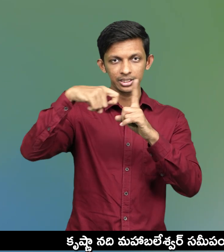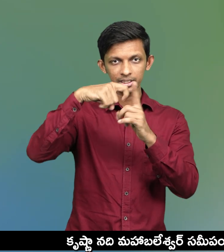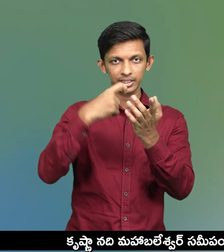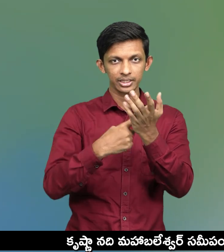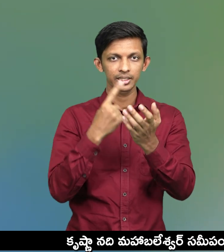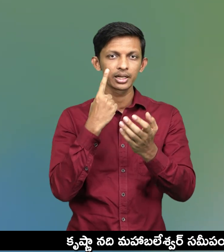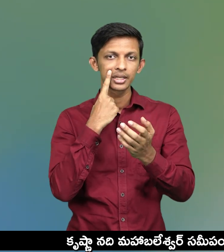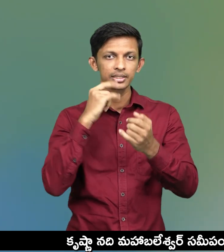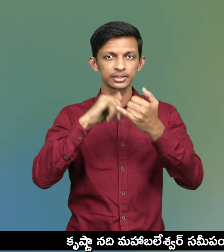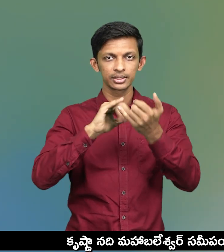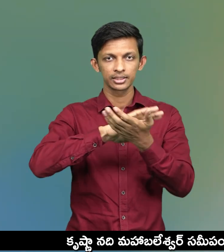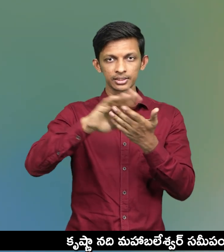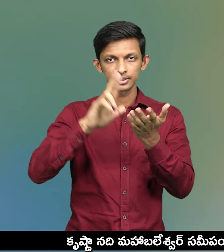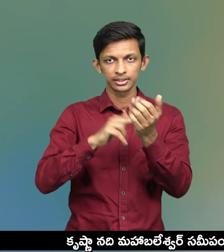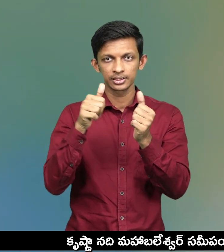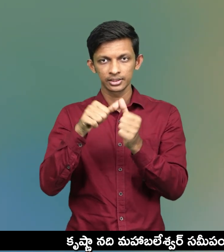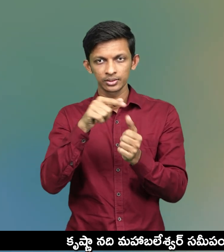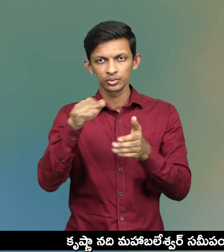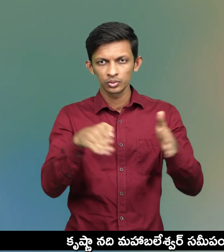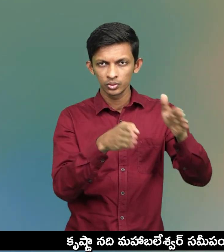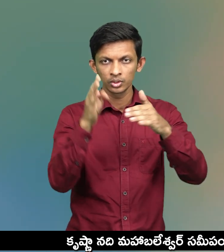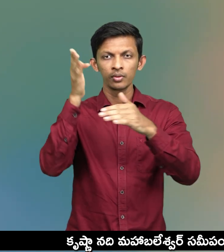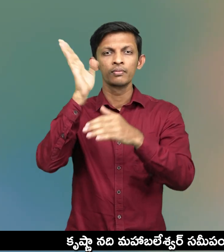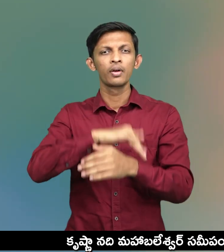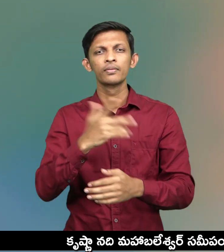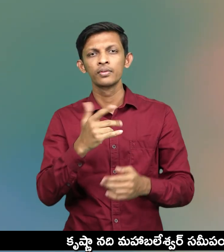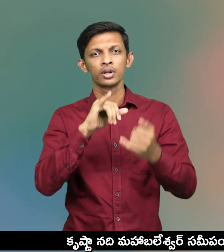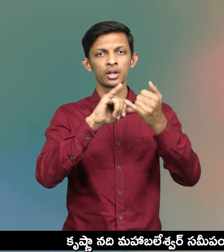కృష్ణానది మహాబలేశ్వర్ సమీపంలోని ఒక నీటి బుగ్గ నుండి పుడుతుంది.